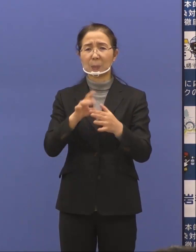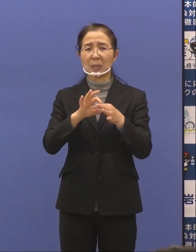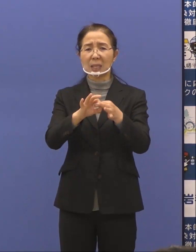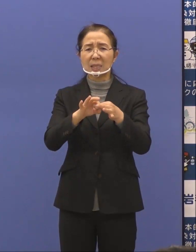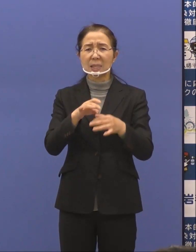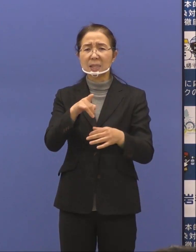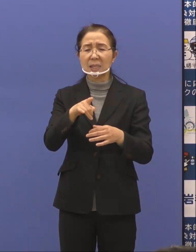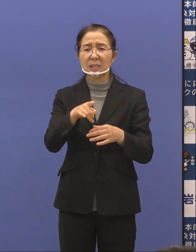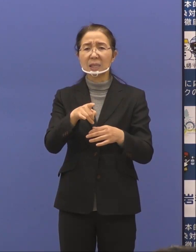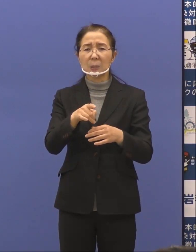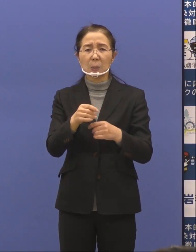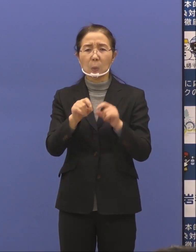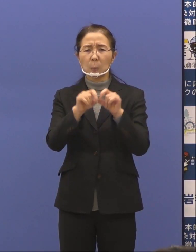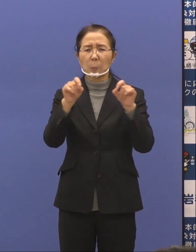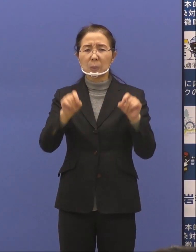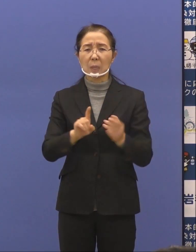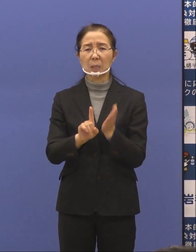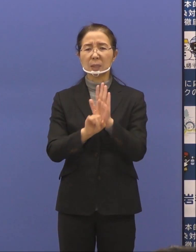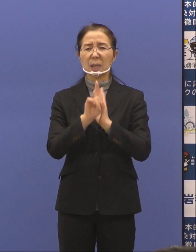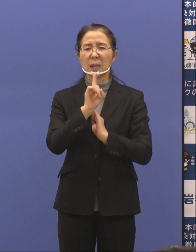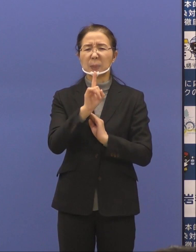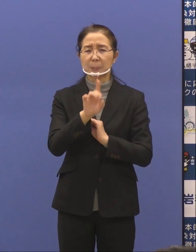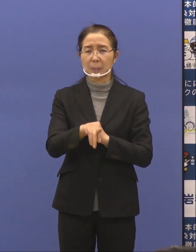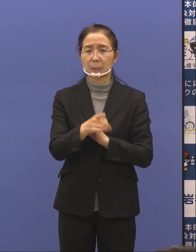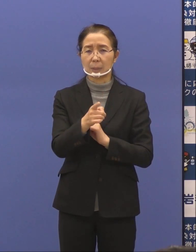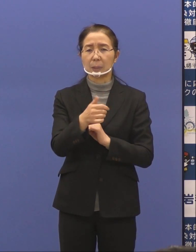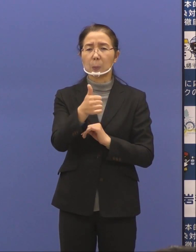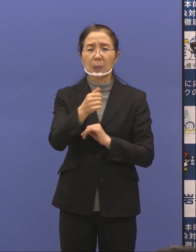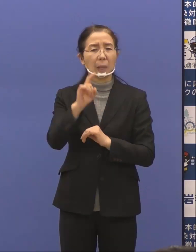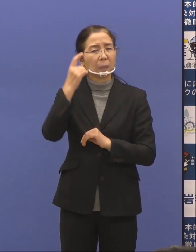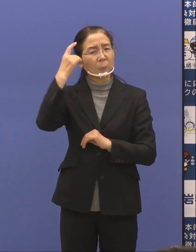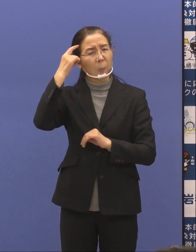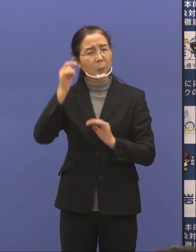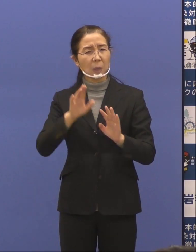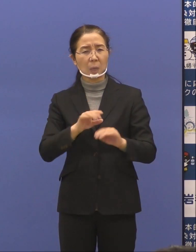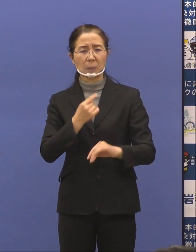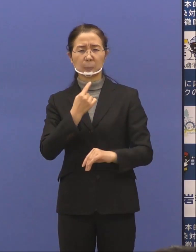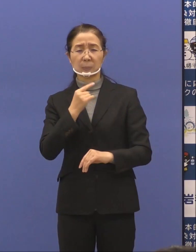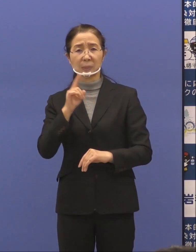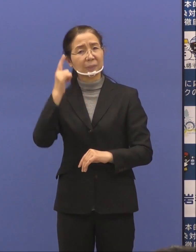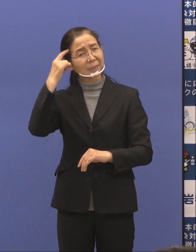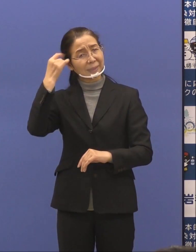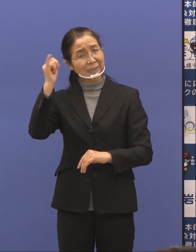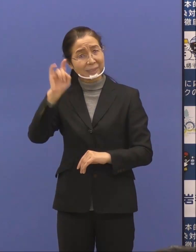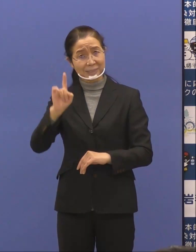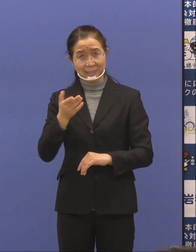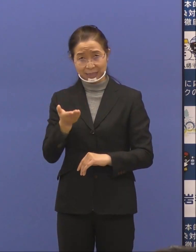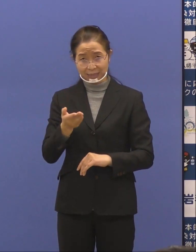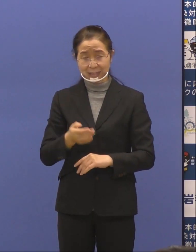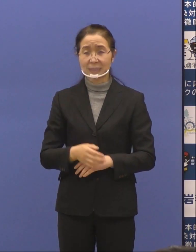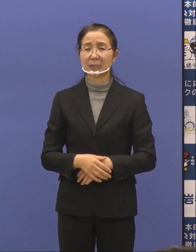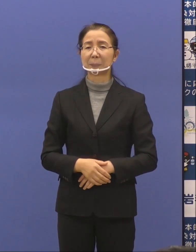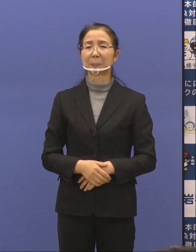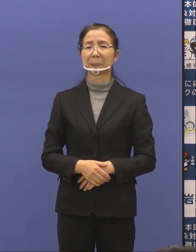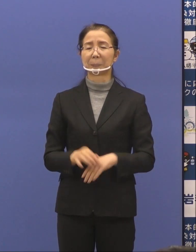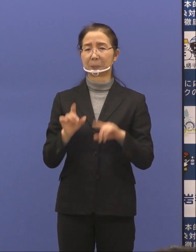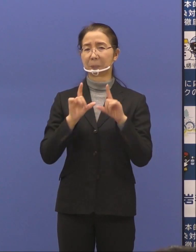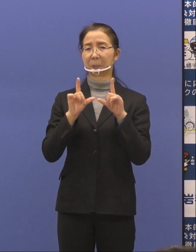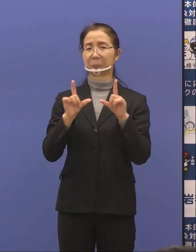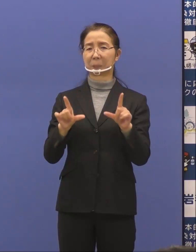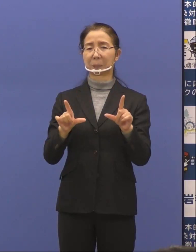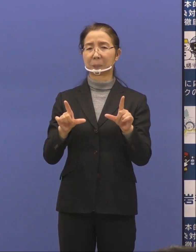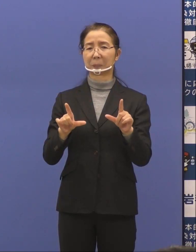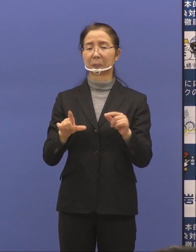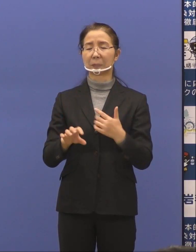ことと、あとはその問題となった発言に対しては、知事はどのようにお考えでしょうか。 この死